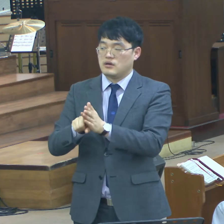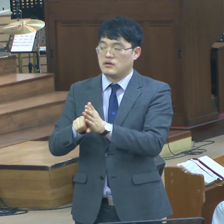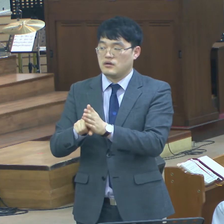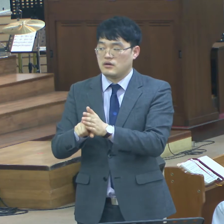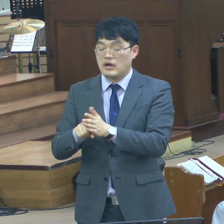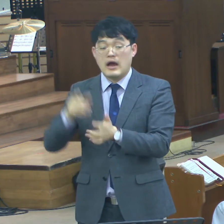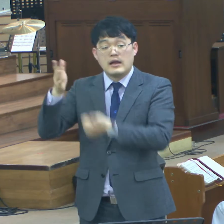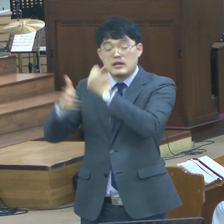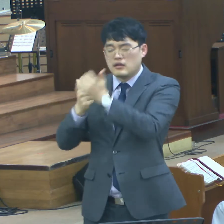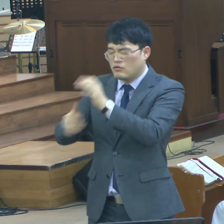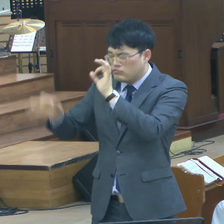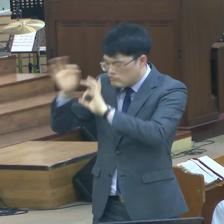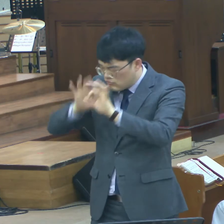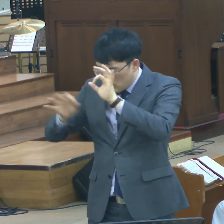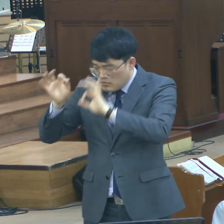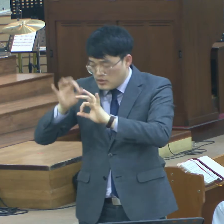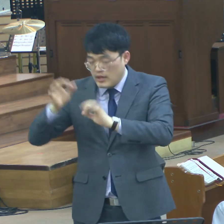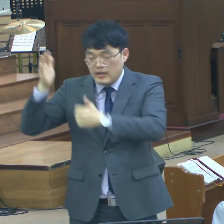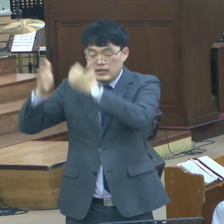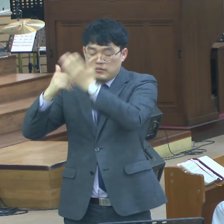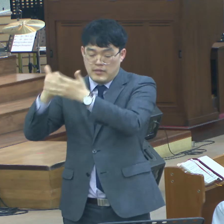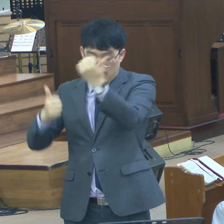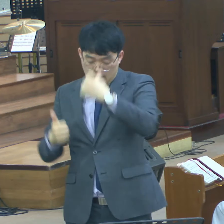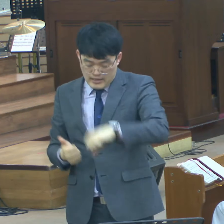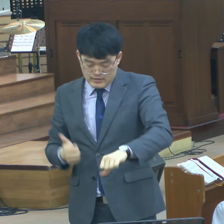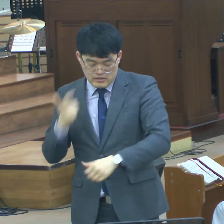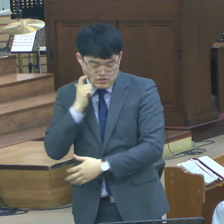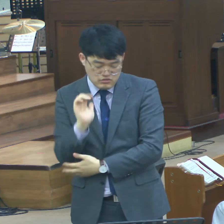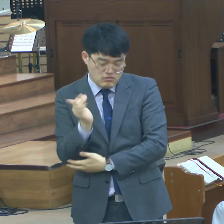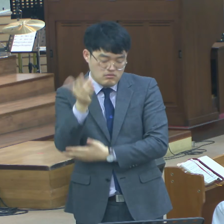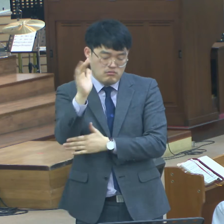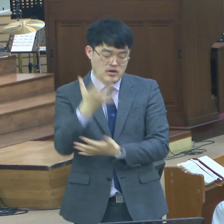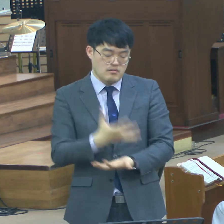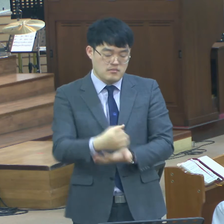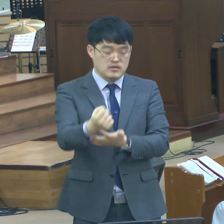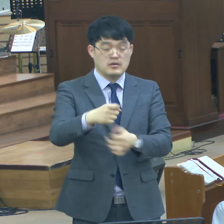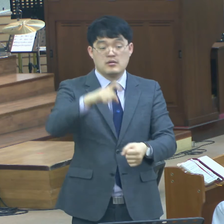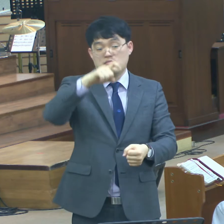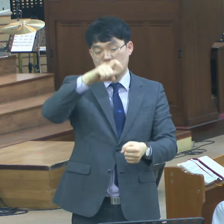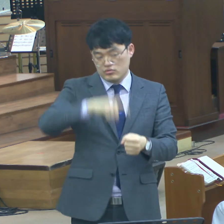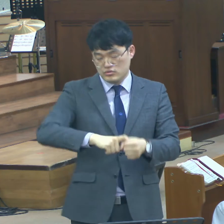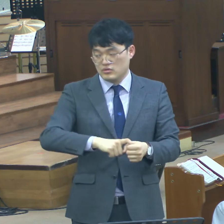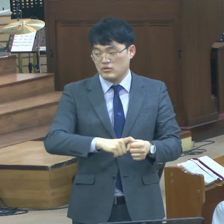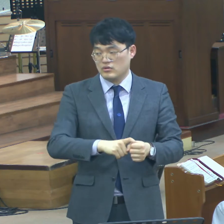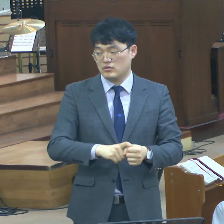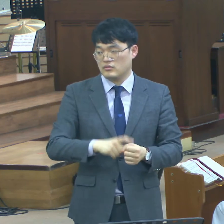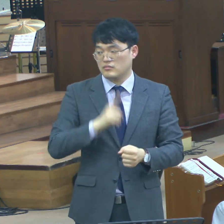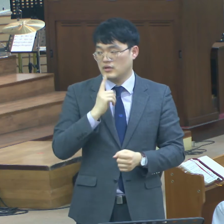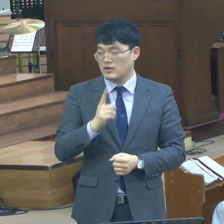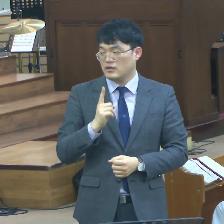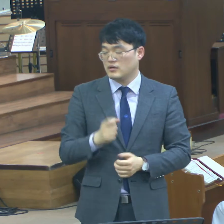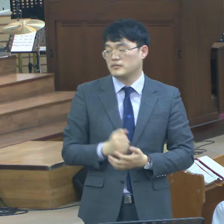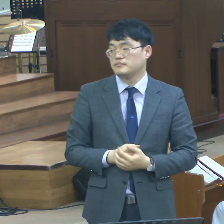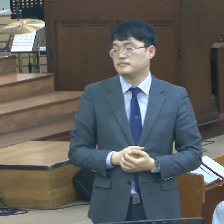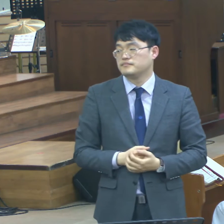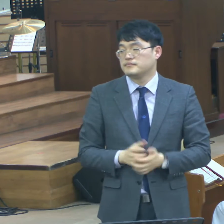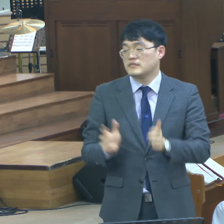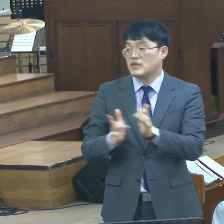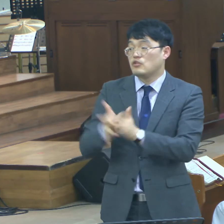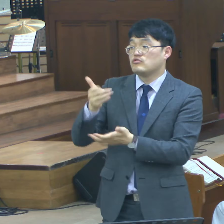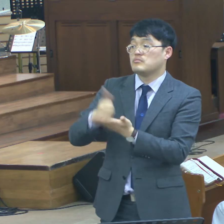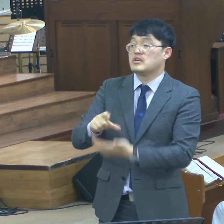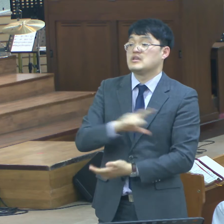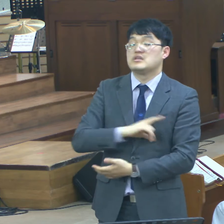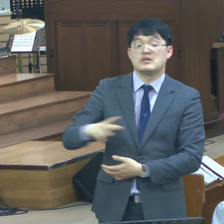그것이 아들이, 하나님의 아들이 영광을 받기 위한 것과 연결되는가를 늘 보면서 예수의 이름으로